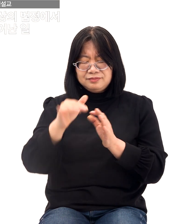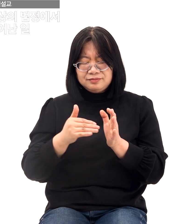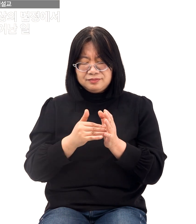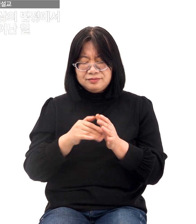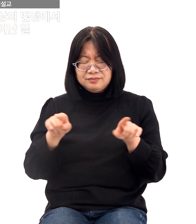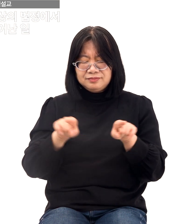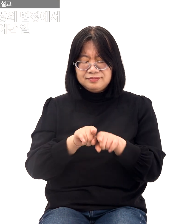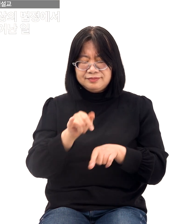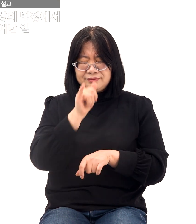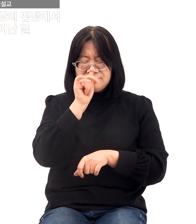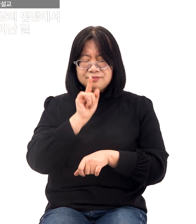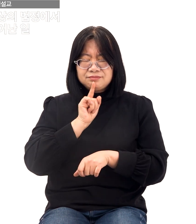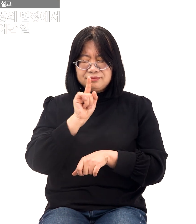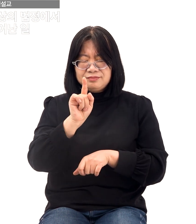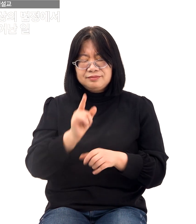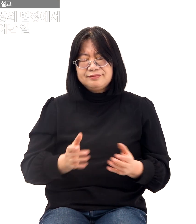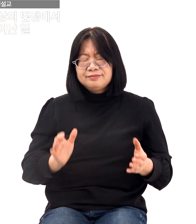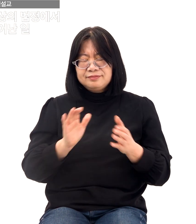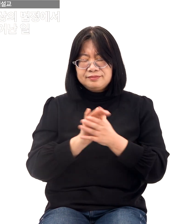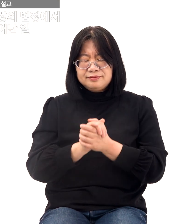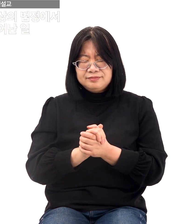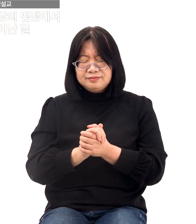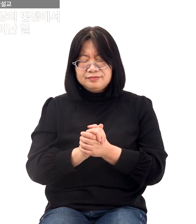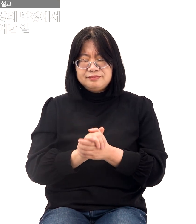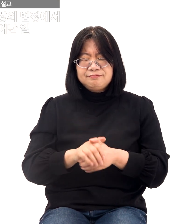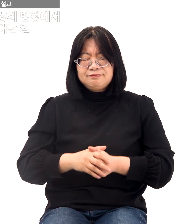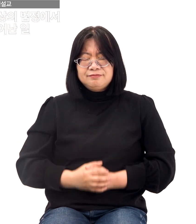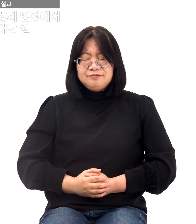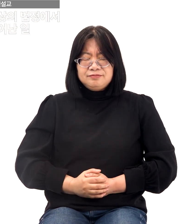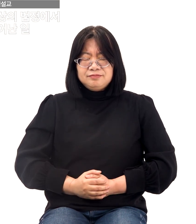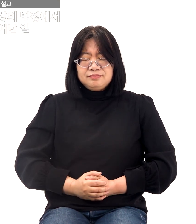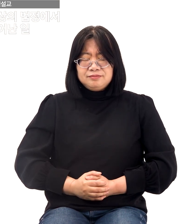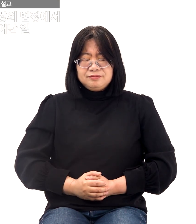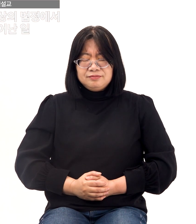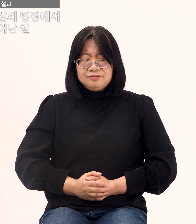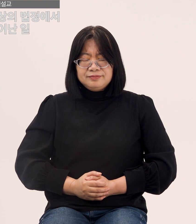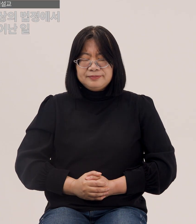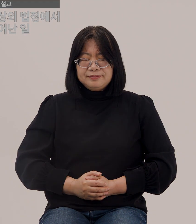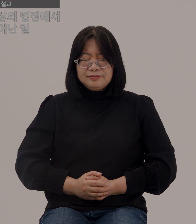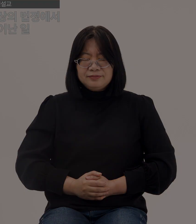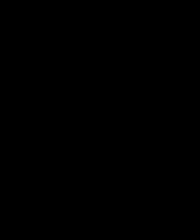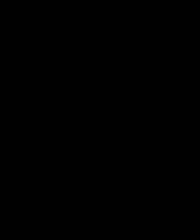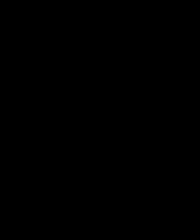영원토록 함께 있을지어다. 아멘.